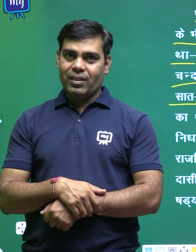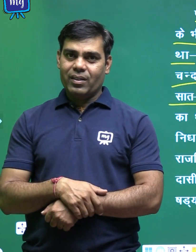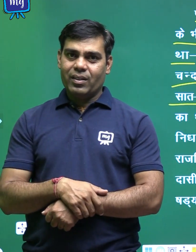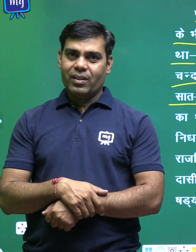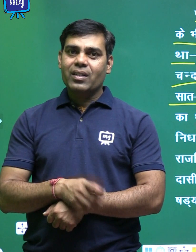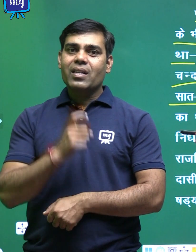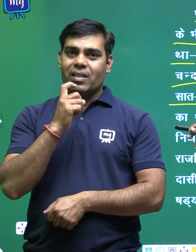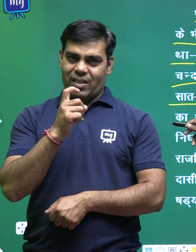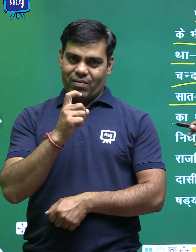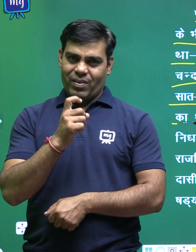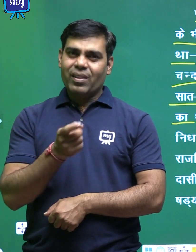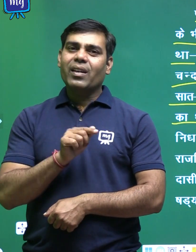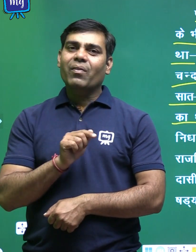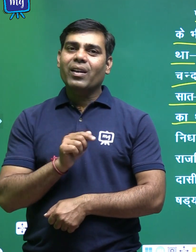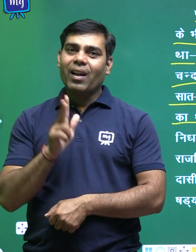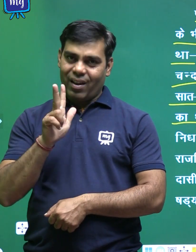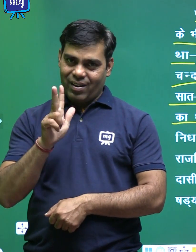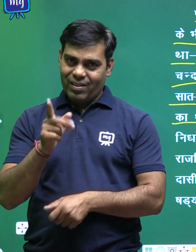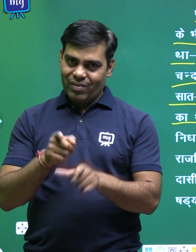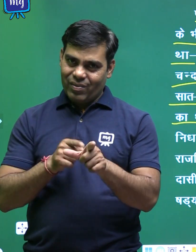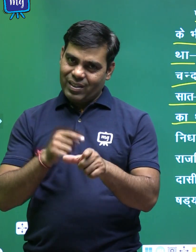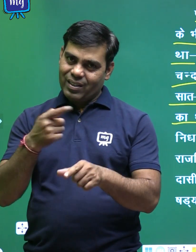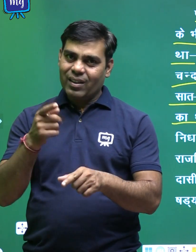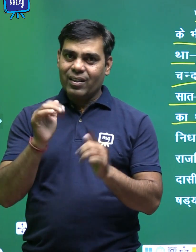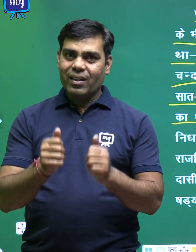7-8 साल का था।